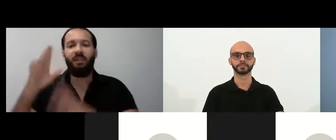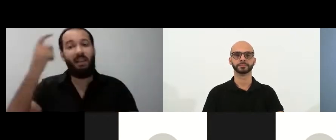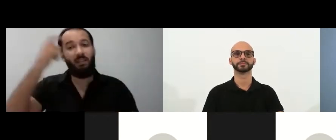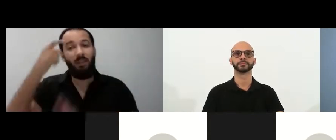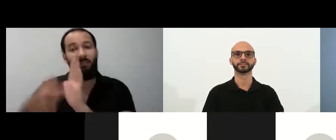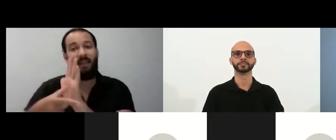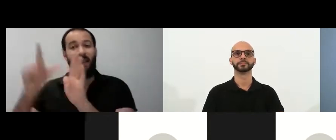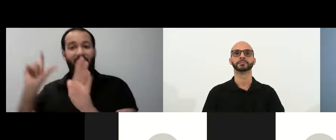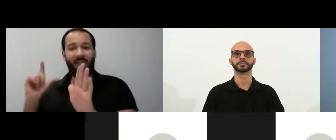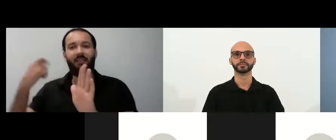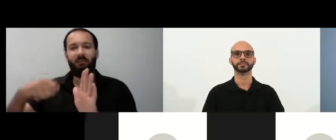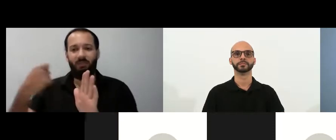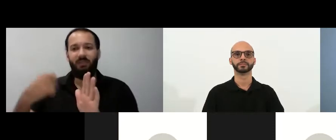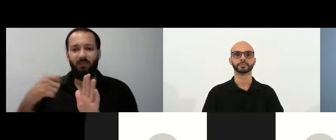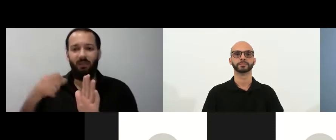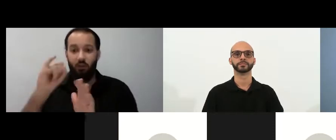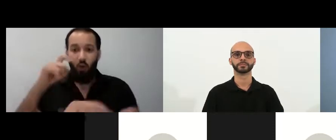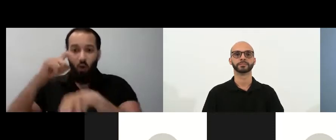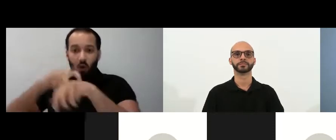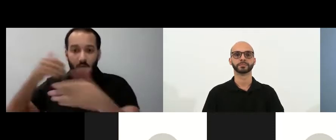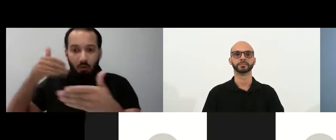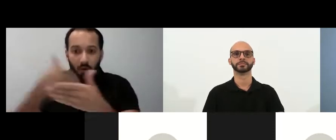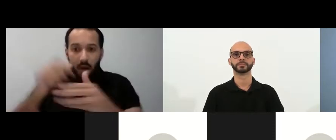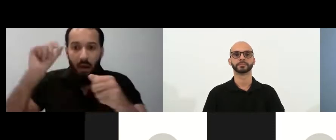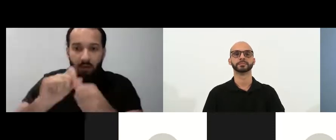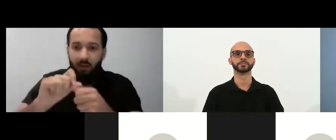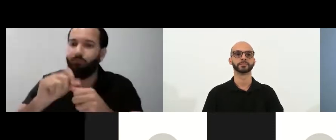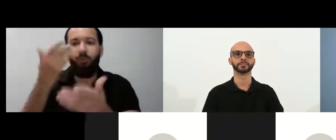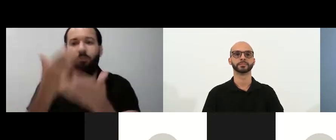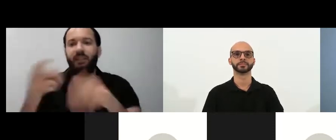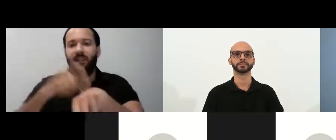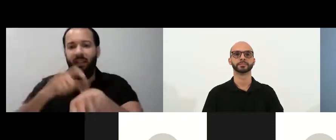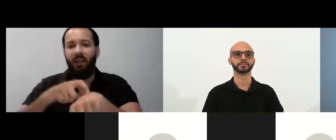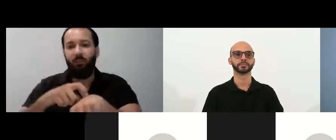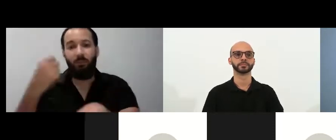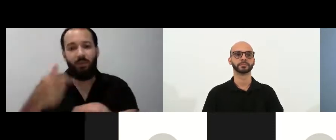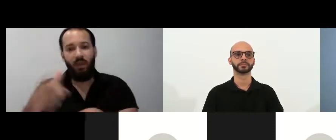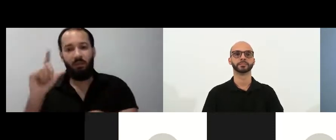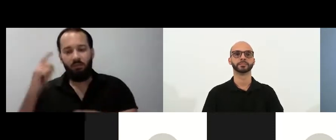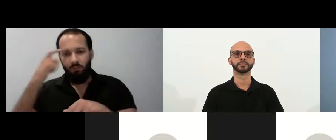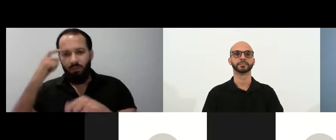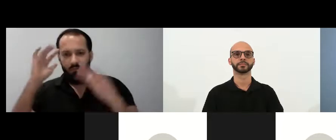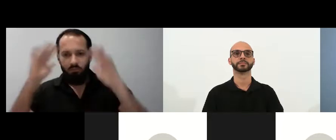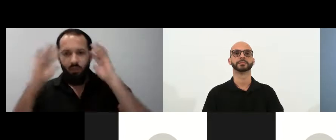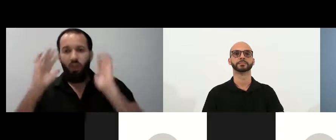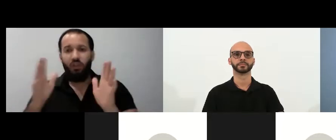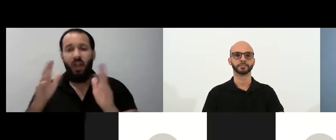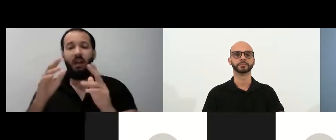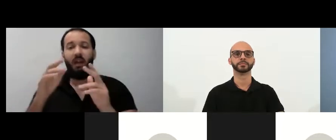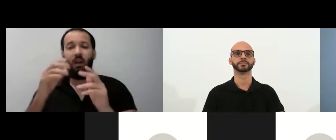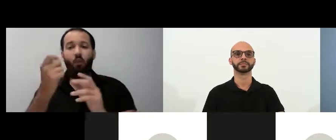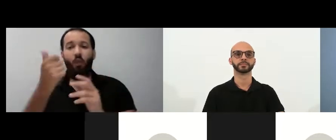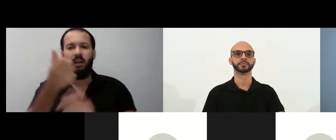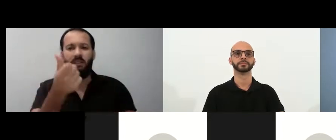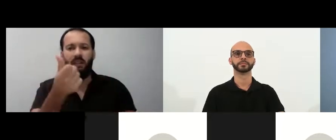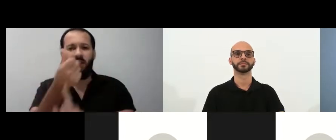eles possam fazer e refletir. Então, antes, eu, enquanto professor, eu preciso me organizar, não é somente ali naquele momento,